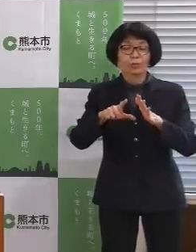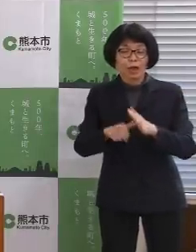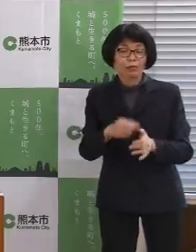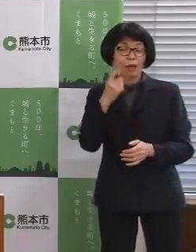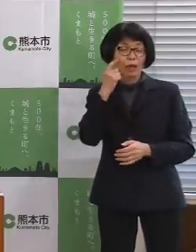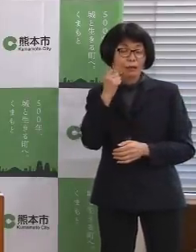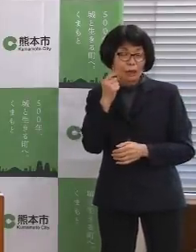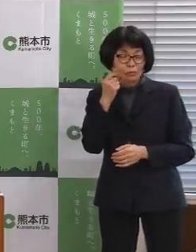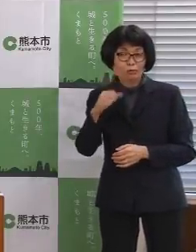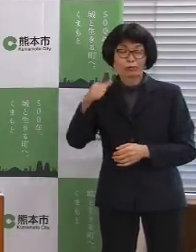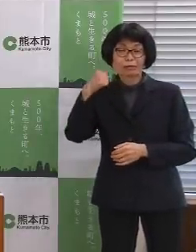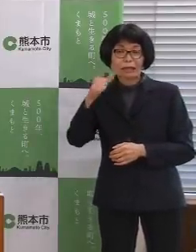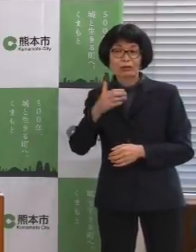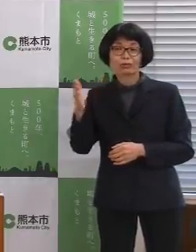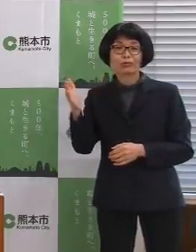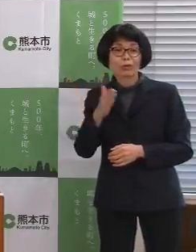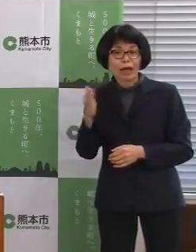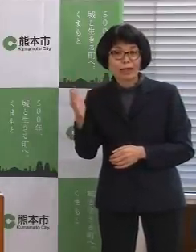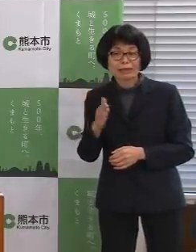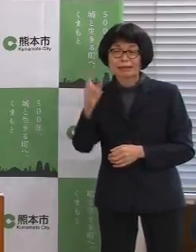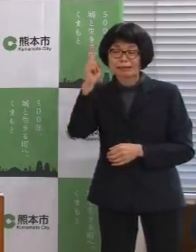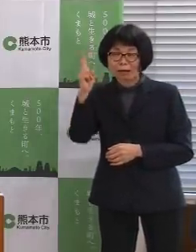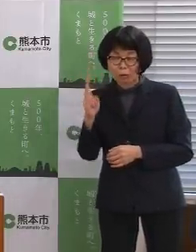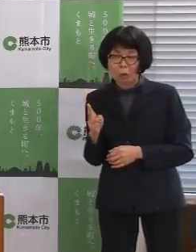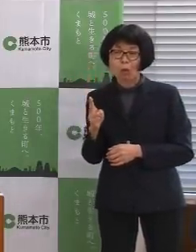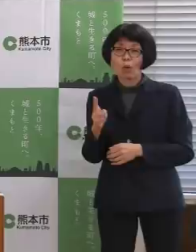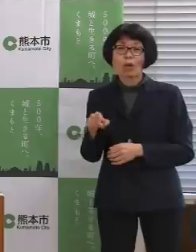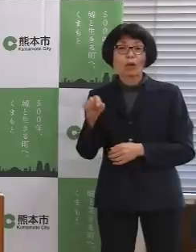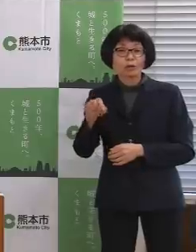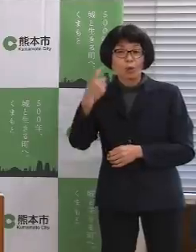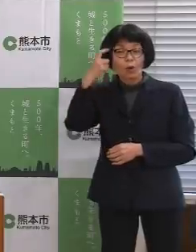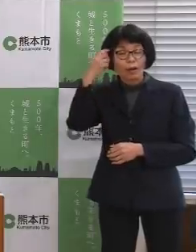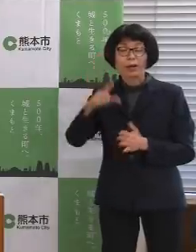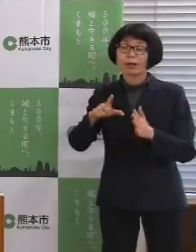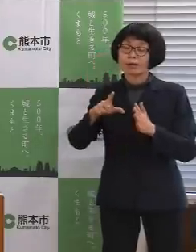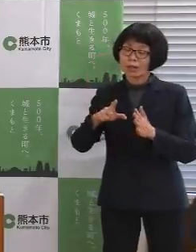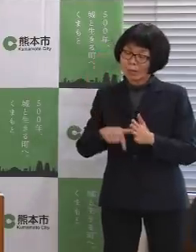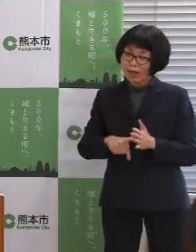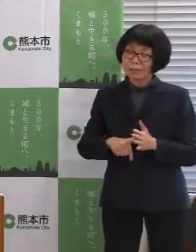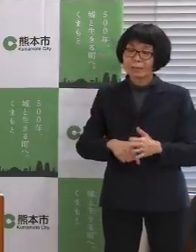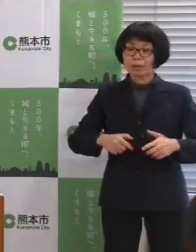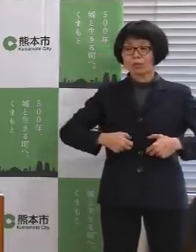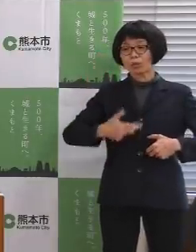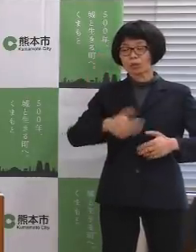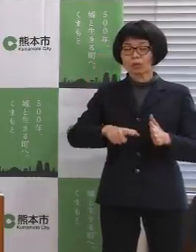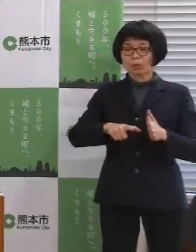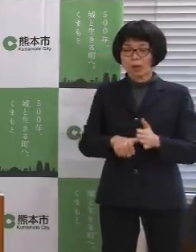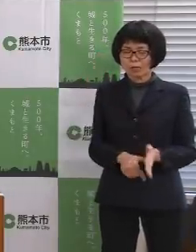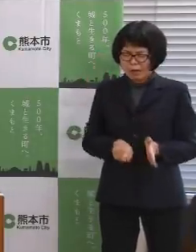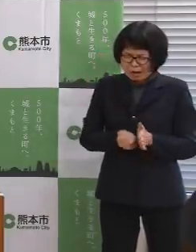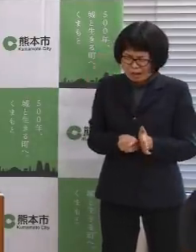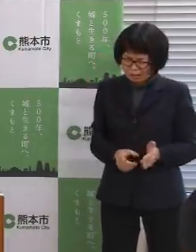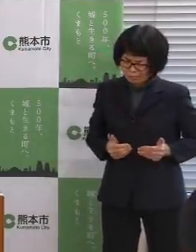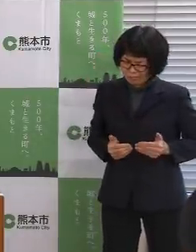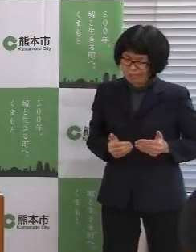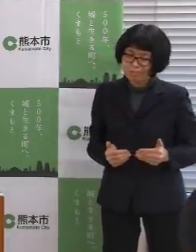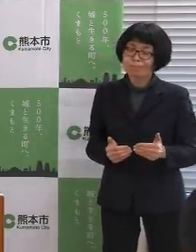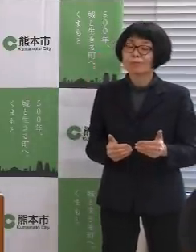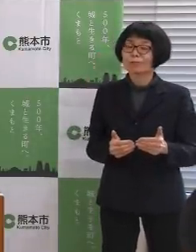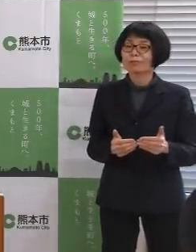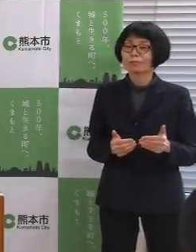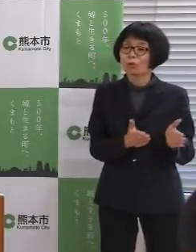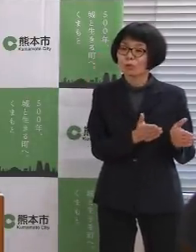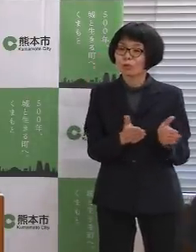ってたと思います。それを考えるとですね、かなり急いでいるということは、ぜひご理解いただ